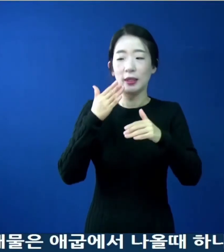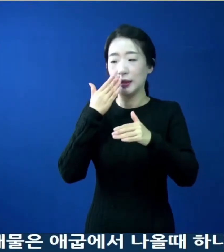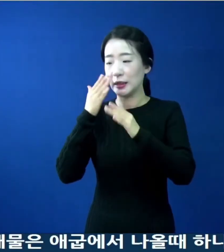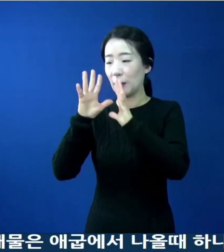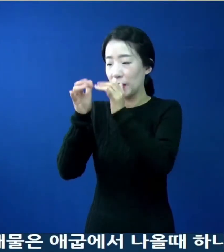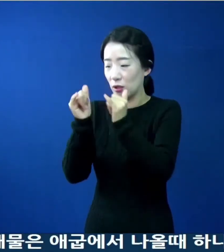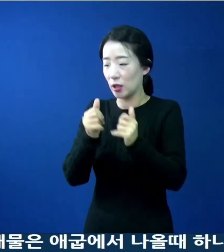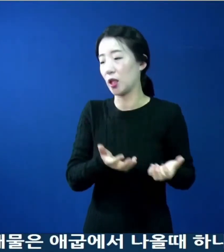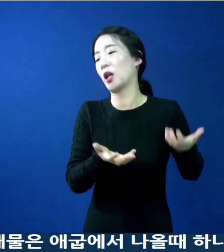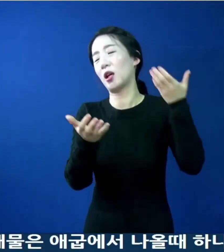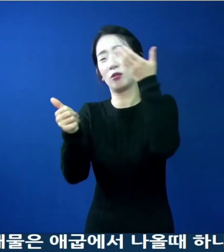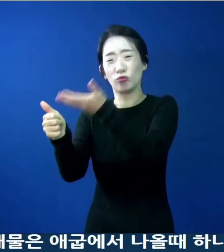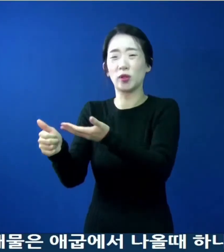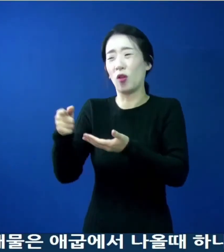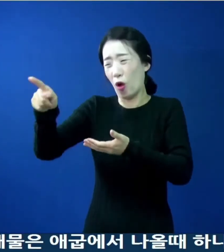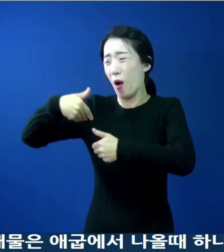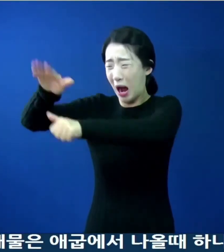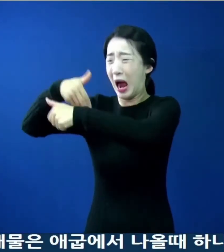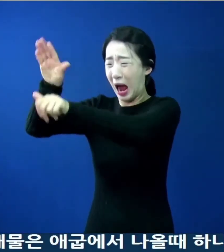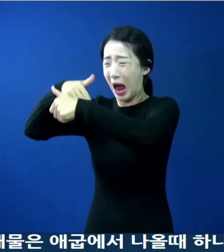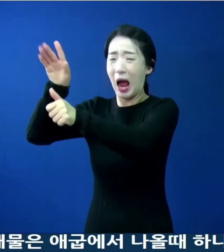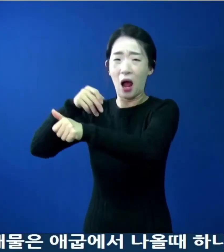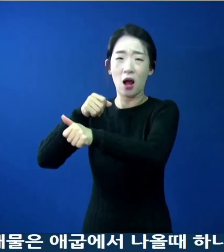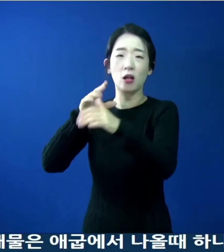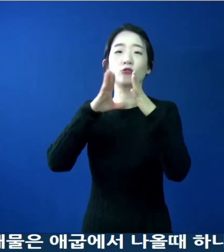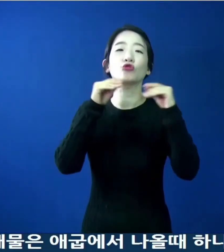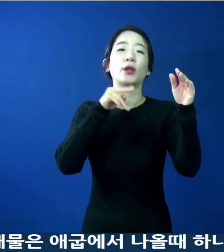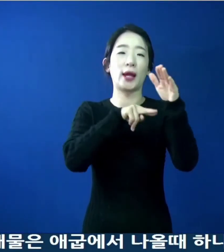막 주워줬어. 이거 가지고 빨리 나가라고 그러면 그거예요, 그거.